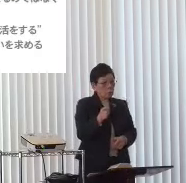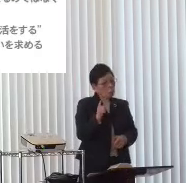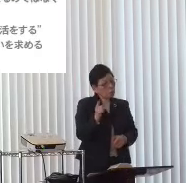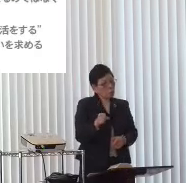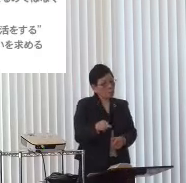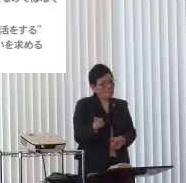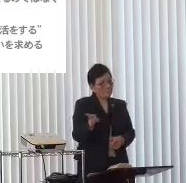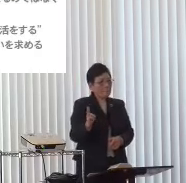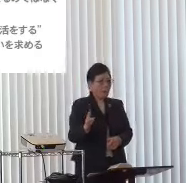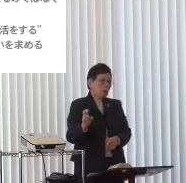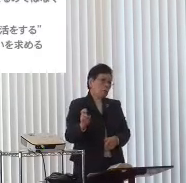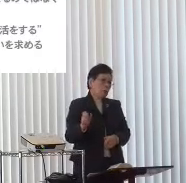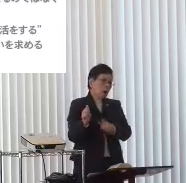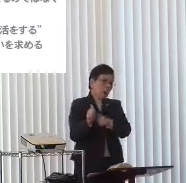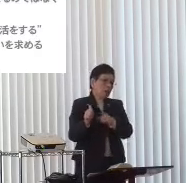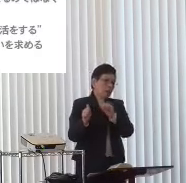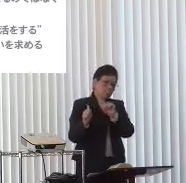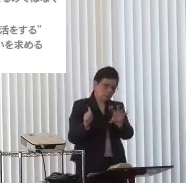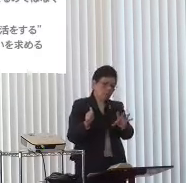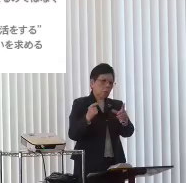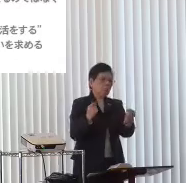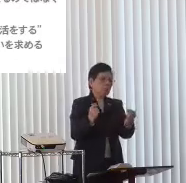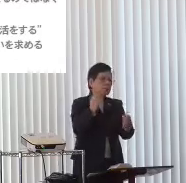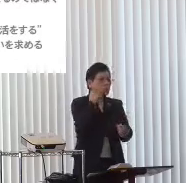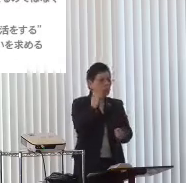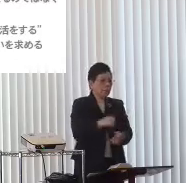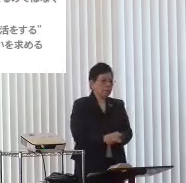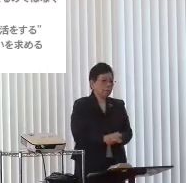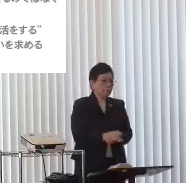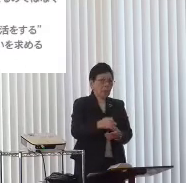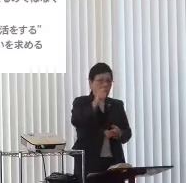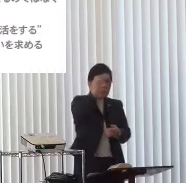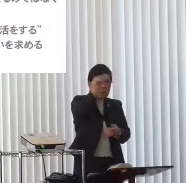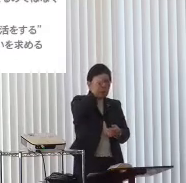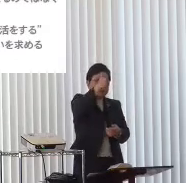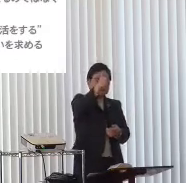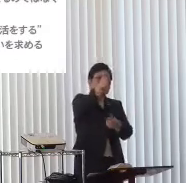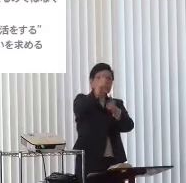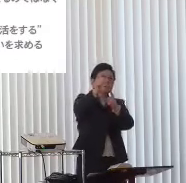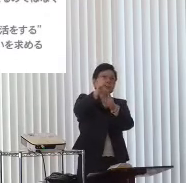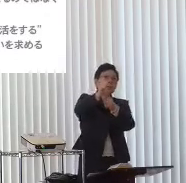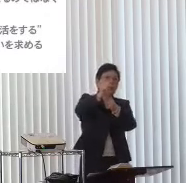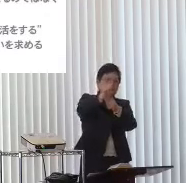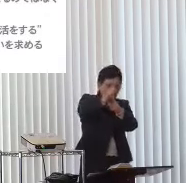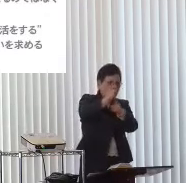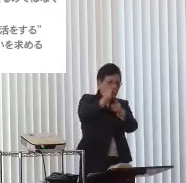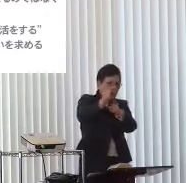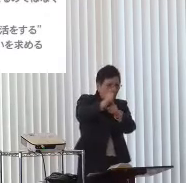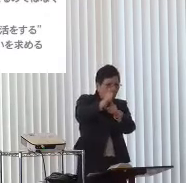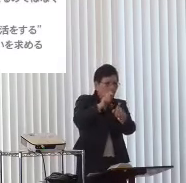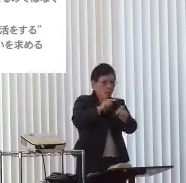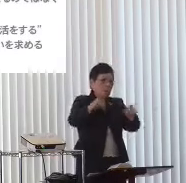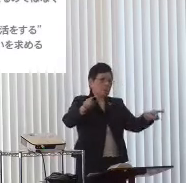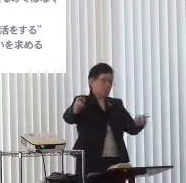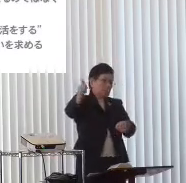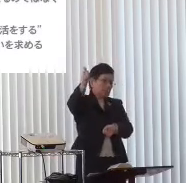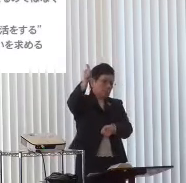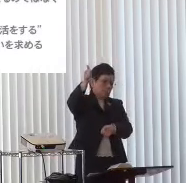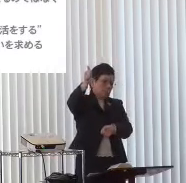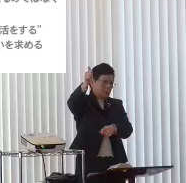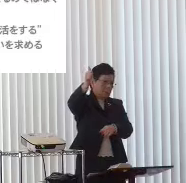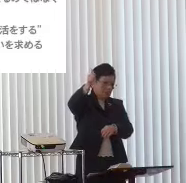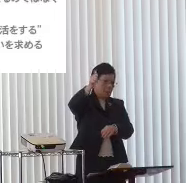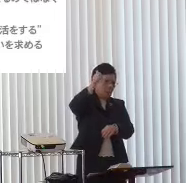ね。ことあるごとに祈って、主の私たちの監督であるですね、主イエスキリストの、